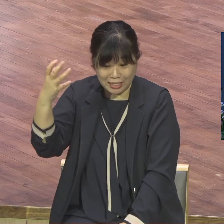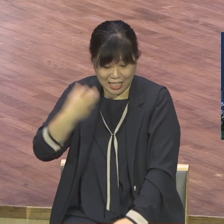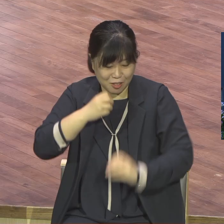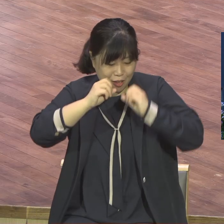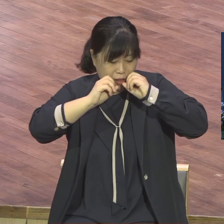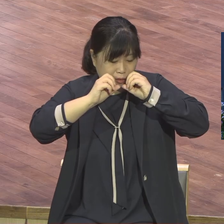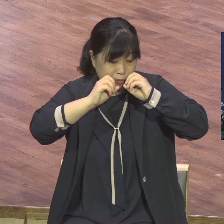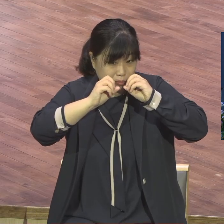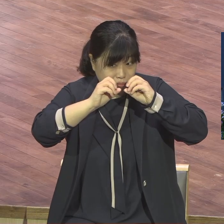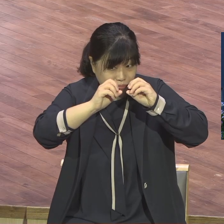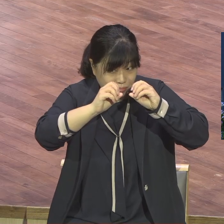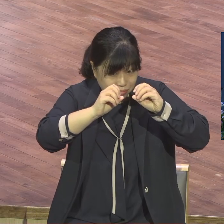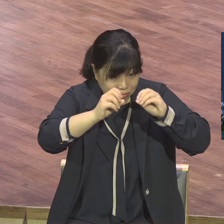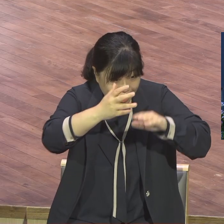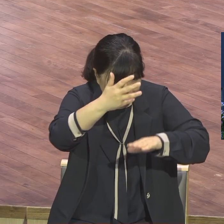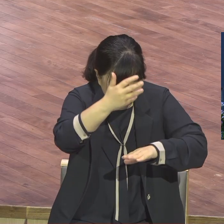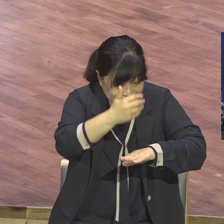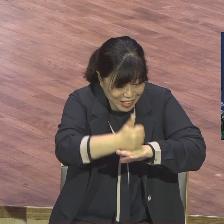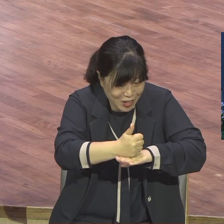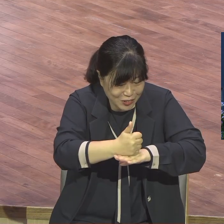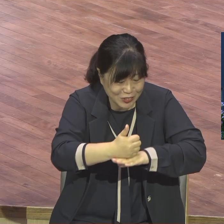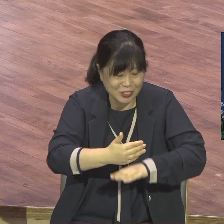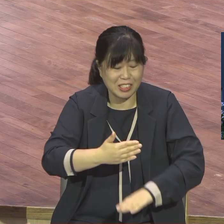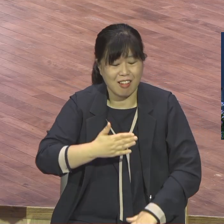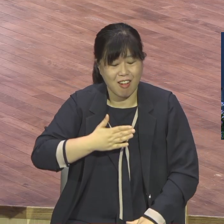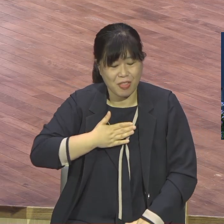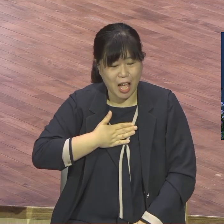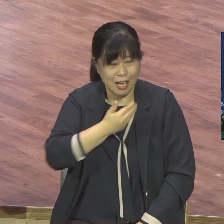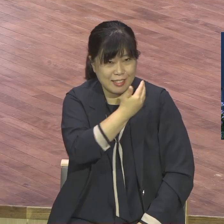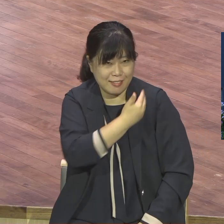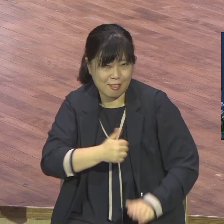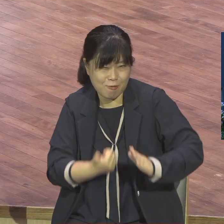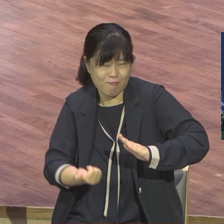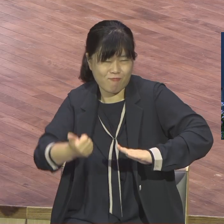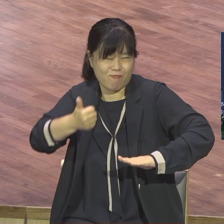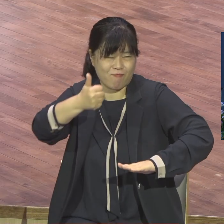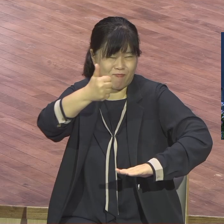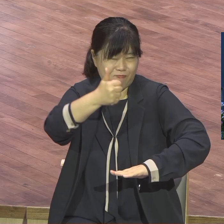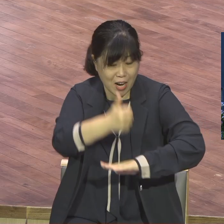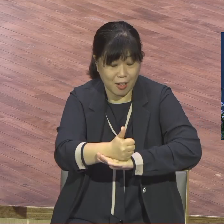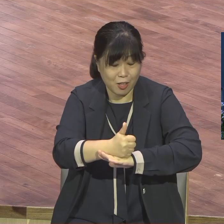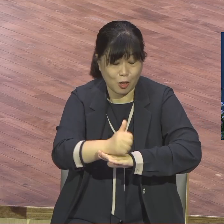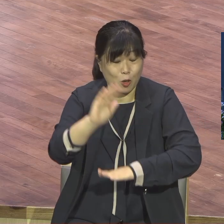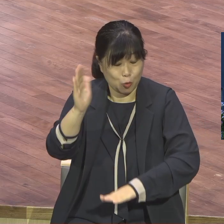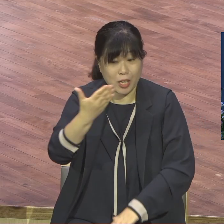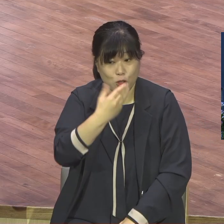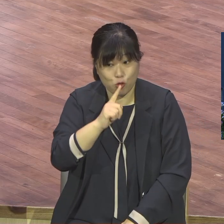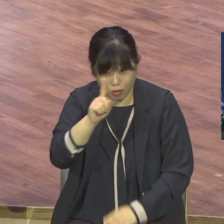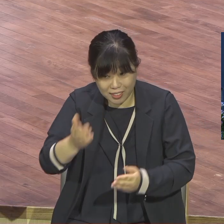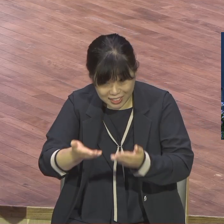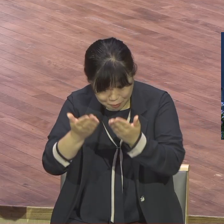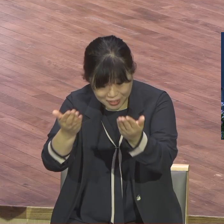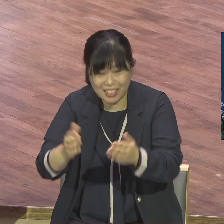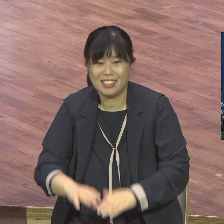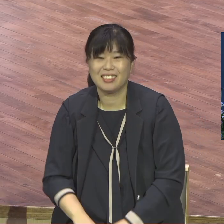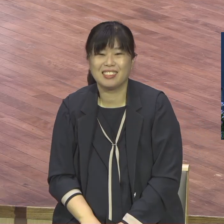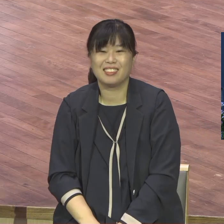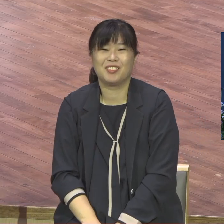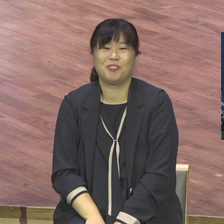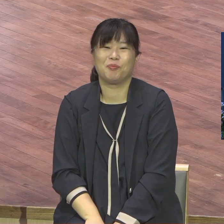전도, 현장 선교사로서 당당히 서게 되시기를 주님으로 축복합니다. 결론입니다.